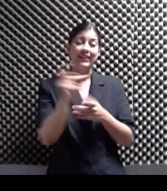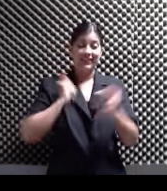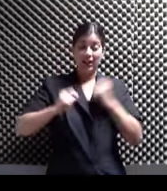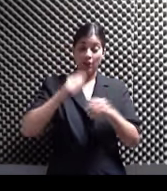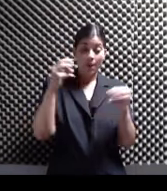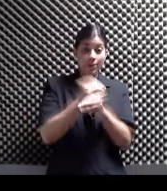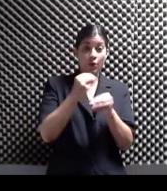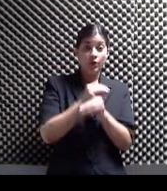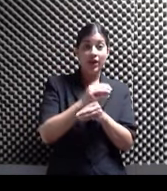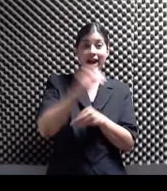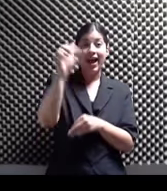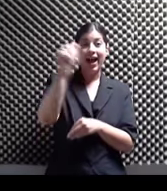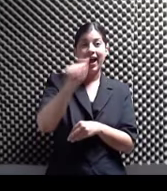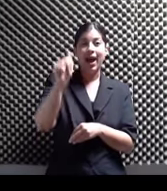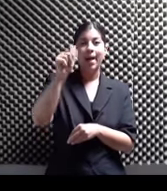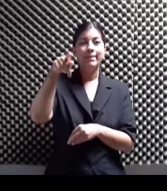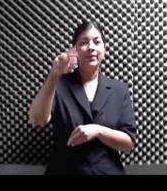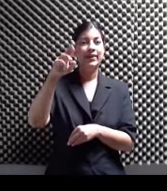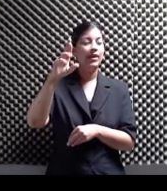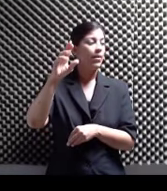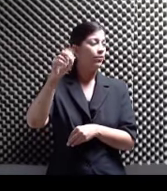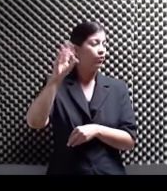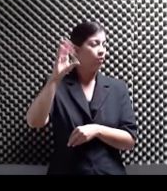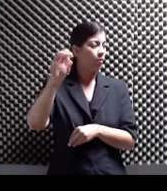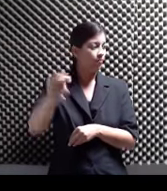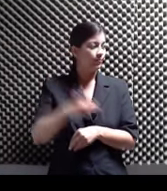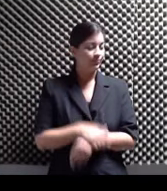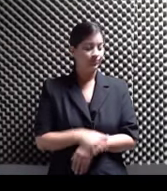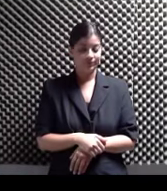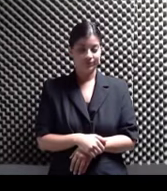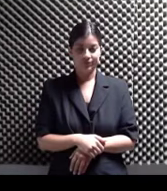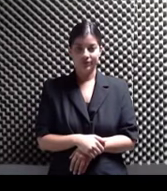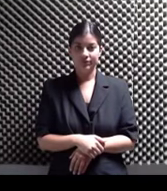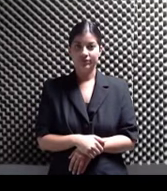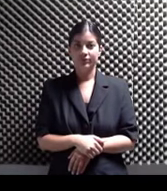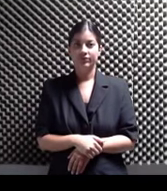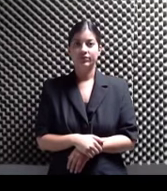teatroestademodapr@gmail.com. Vamos a repetirlo. El teatroestademoda.com o entre al